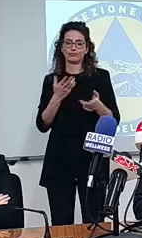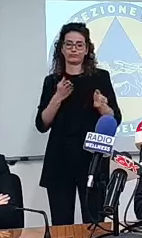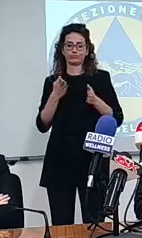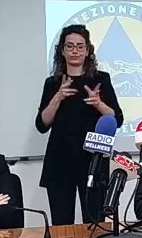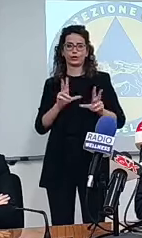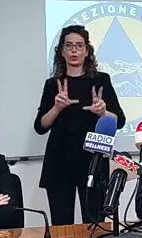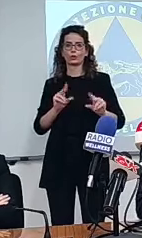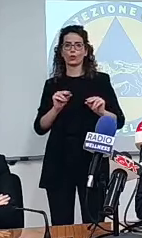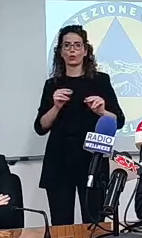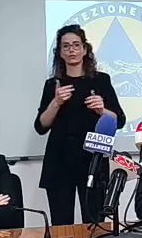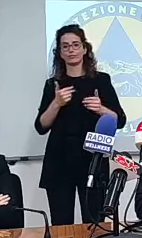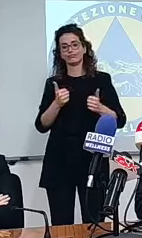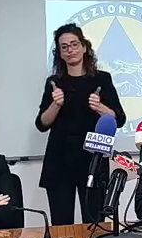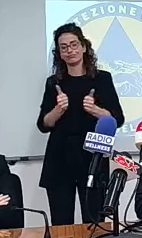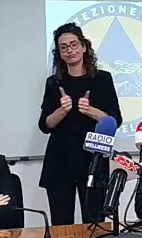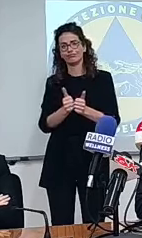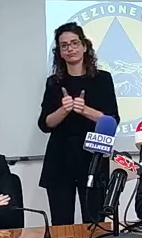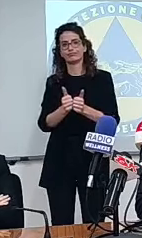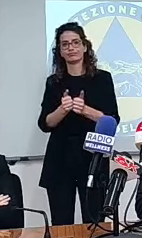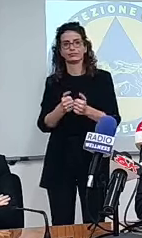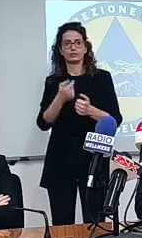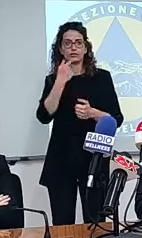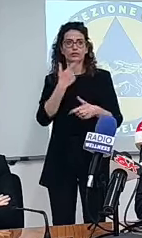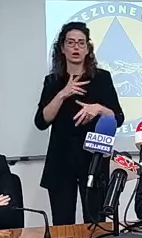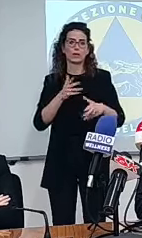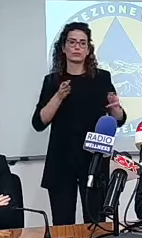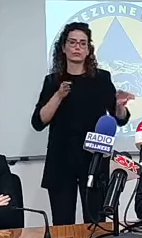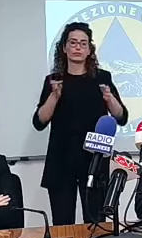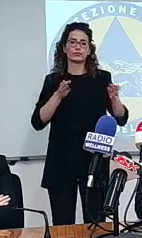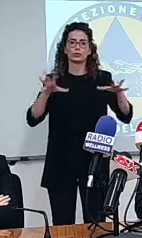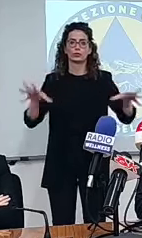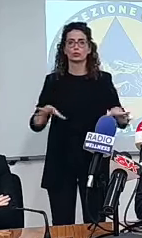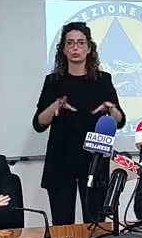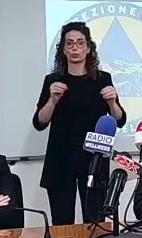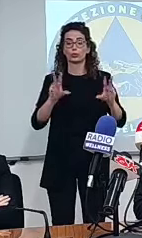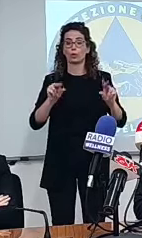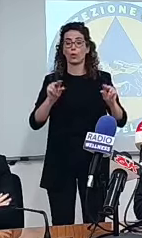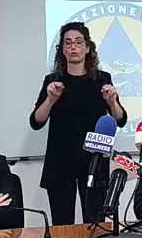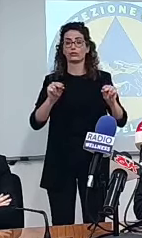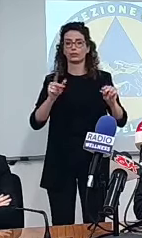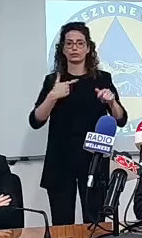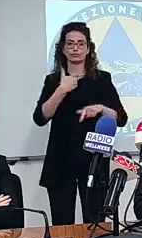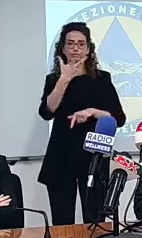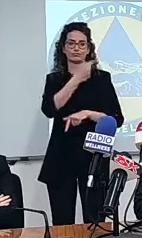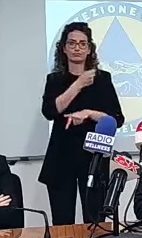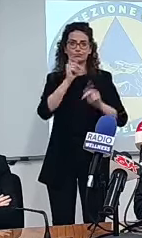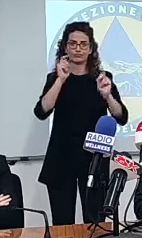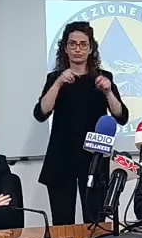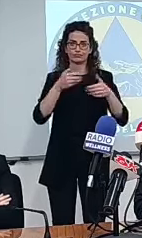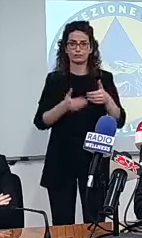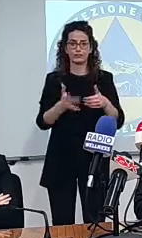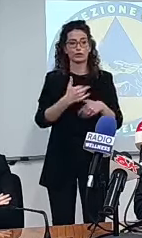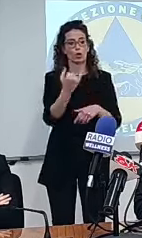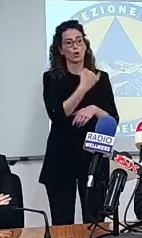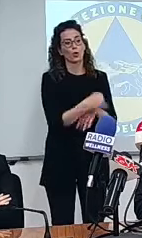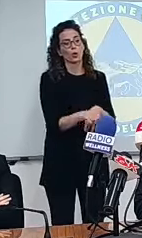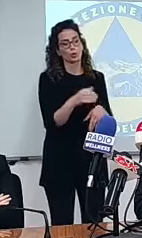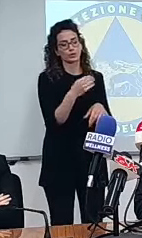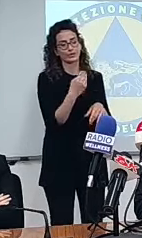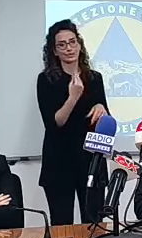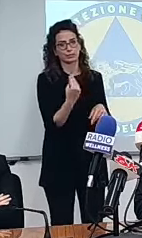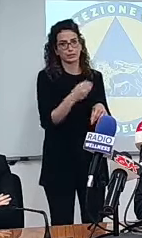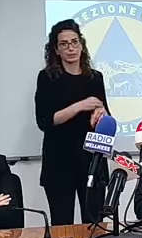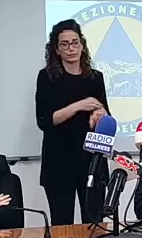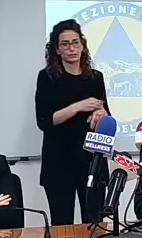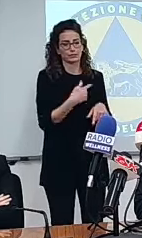fase. Diciamolo, è una nuova fase, i vaccini l'hanno inaugurata questa nuova fase. L'ultima battuta, oggi